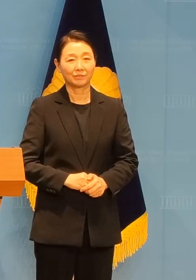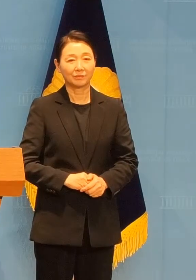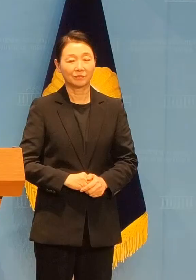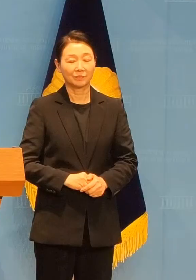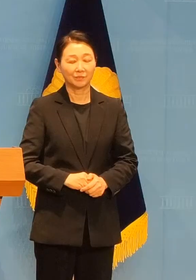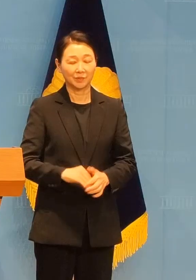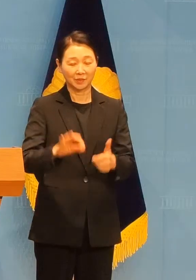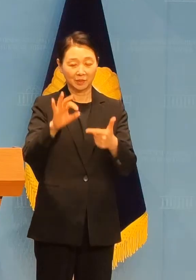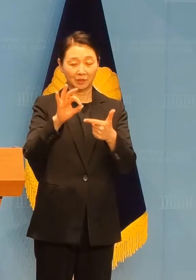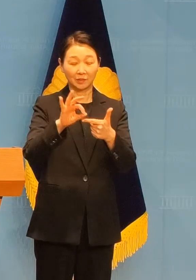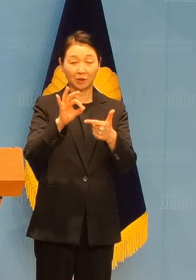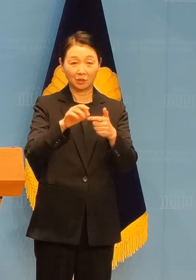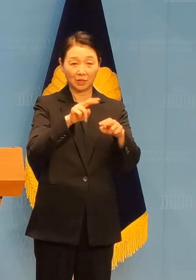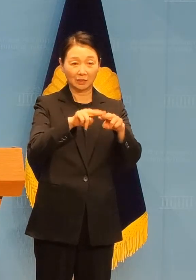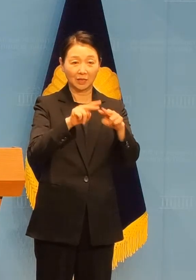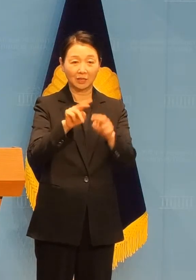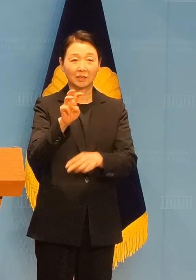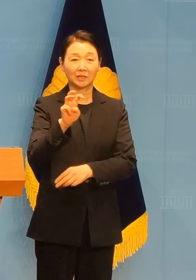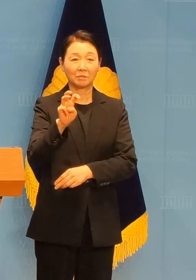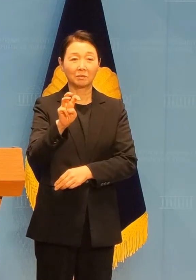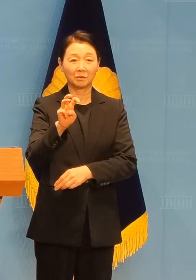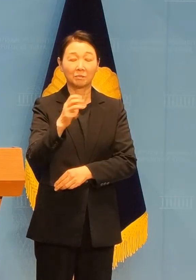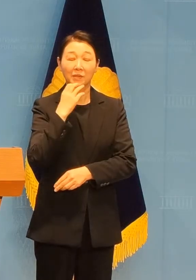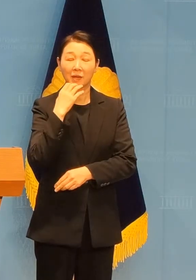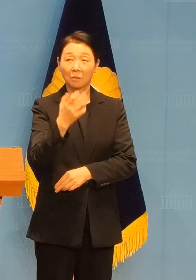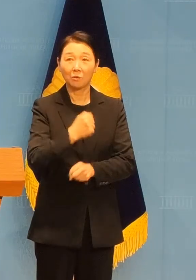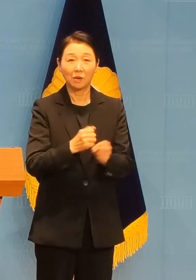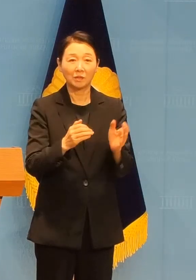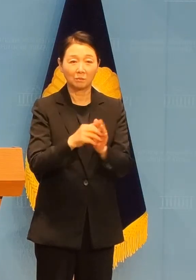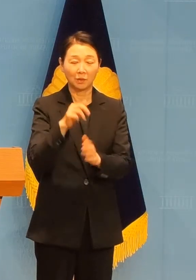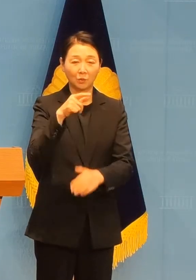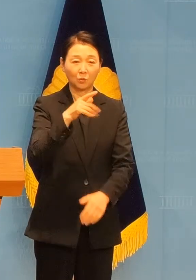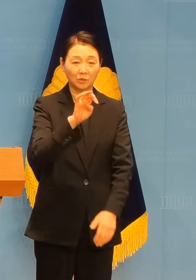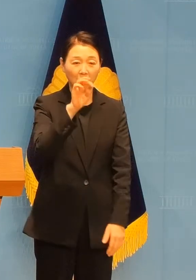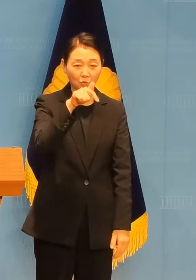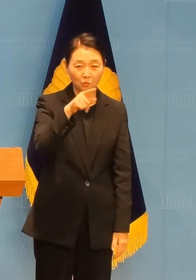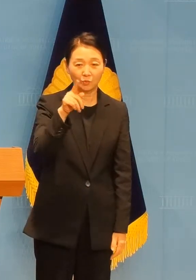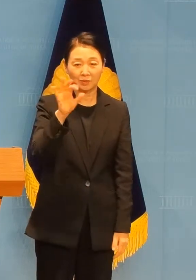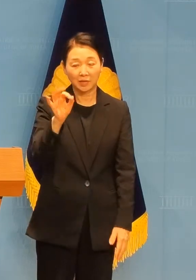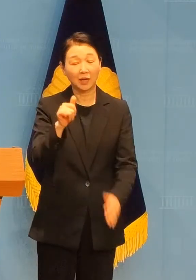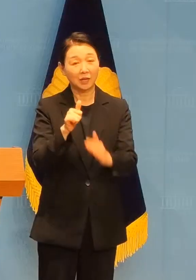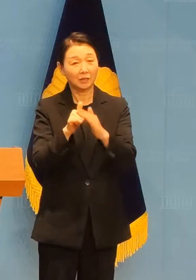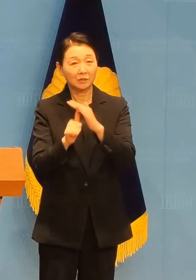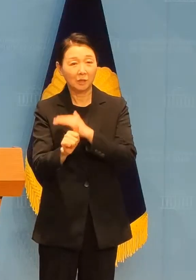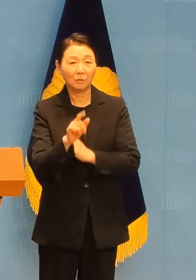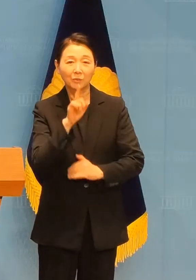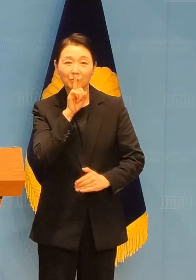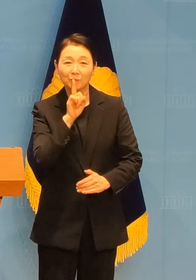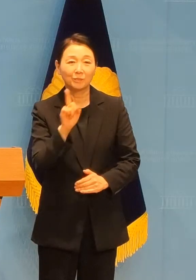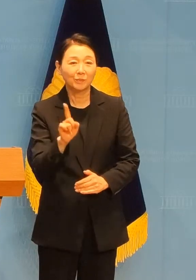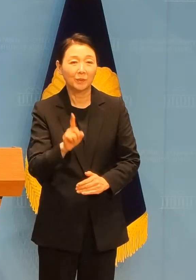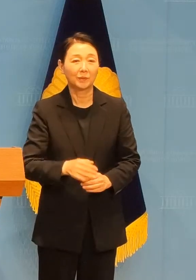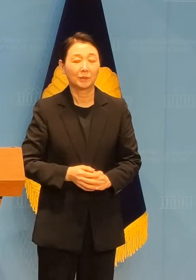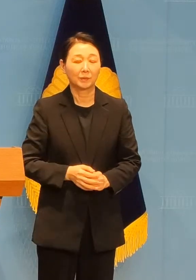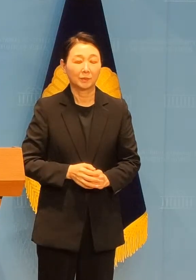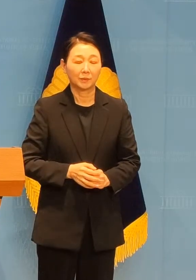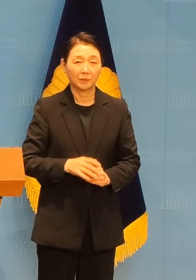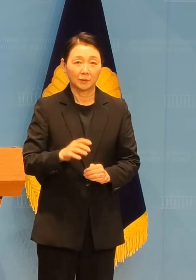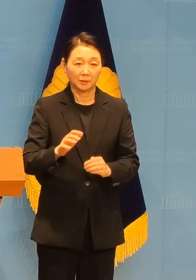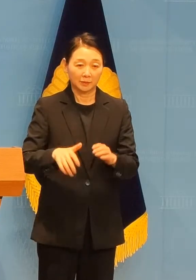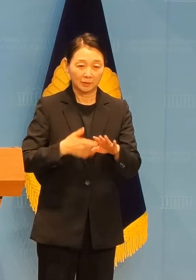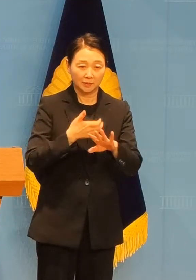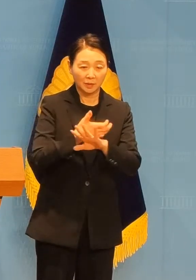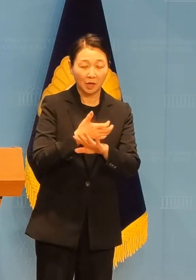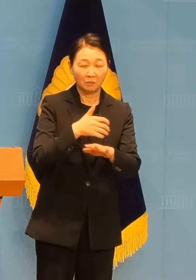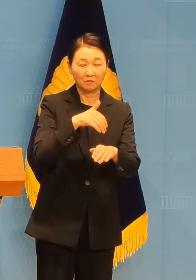영남 30석 공천 양보 요구한 고성국 장동혁 대표는 수용한 것입니까? 계엄의 반성은